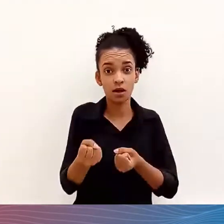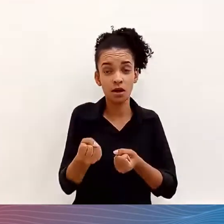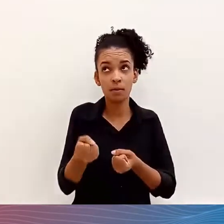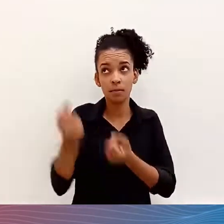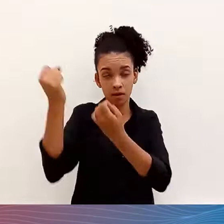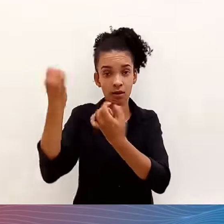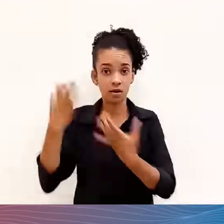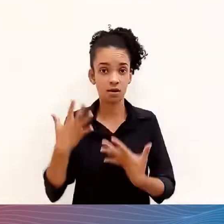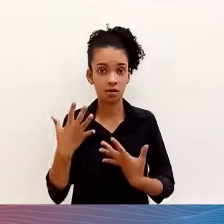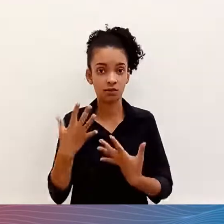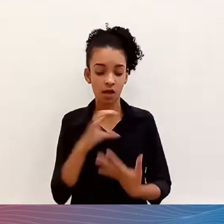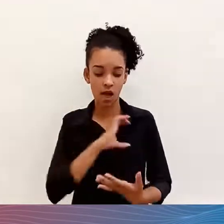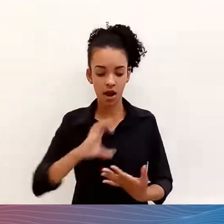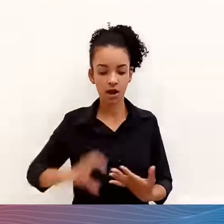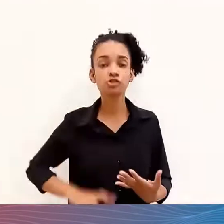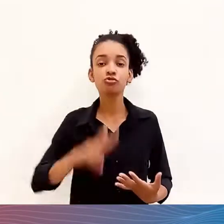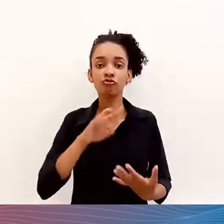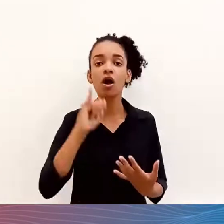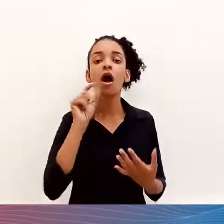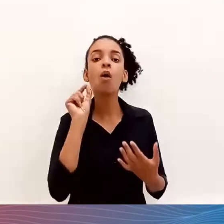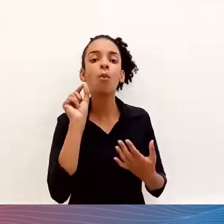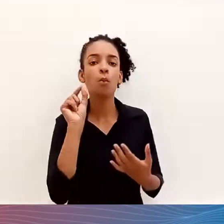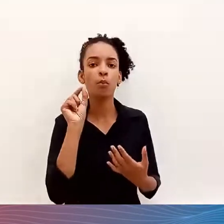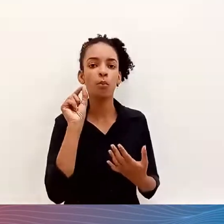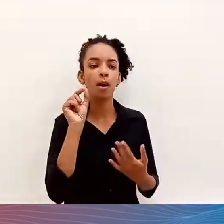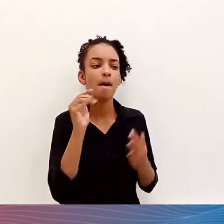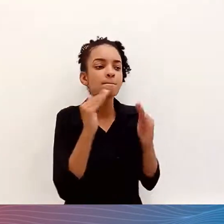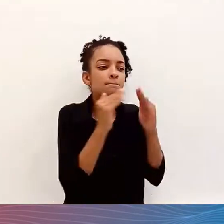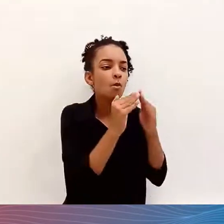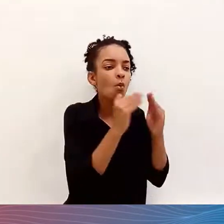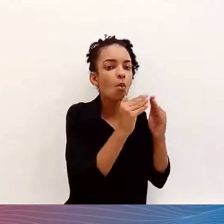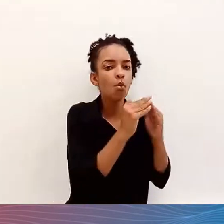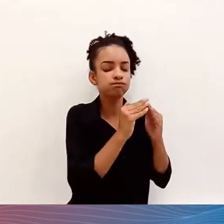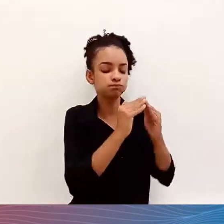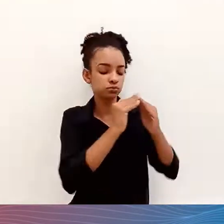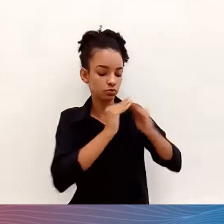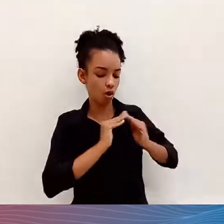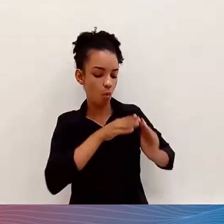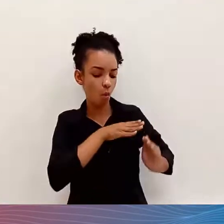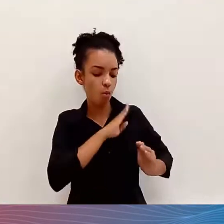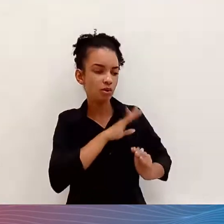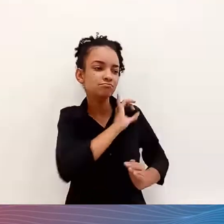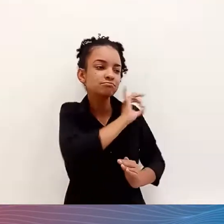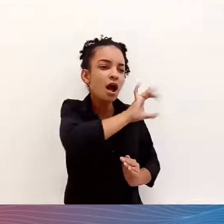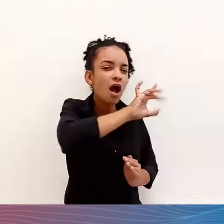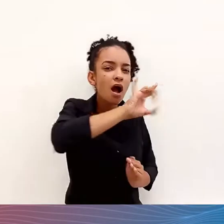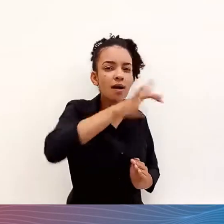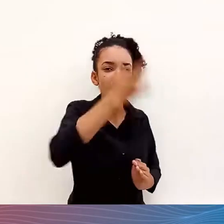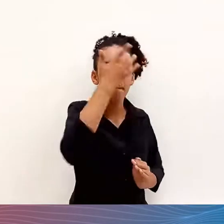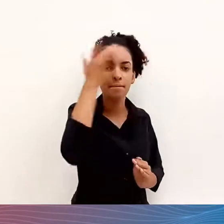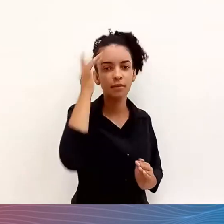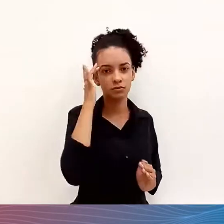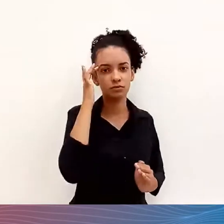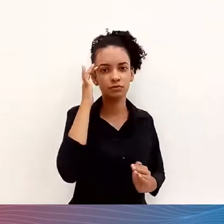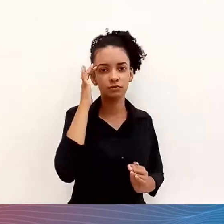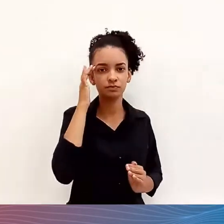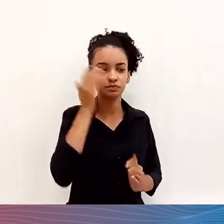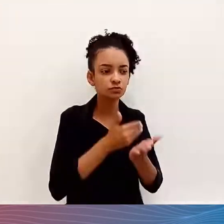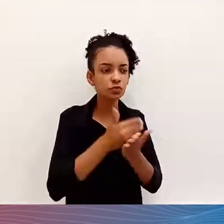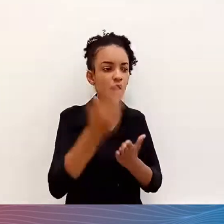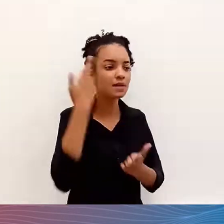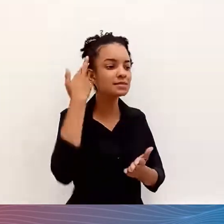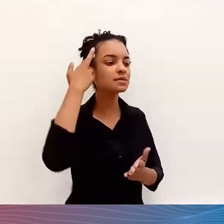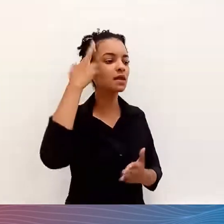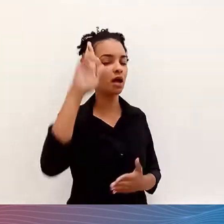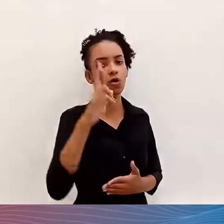passar a habitar no coração dessas pessoas. Cristo vai passar a ser o Senhor dessas pessoas. Não